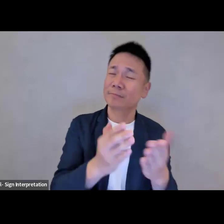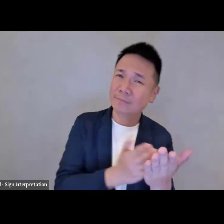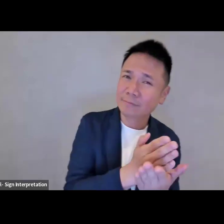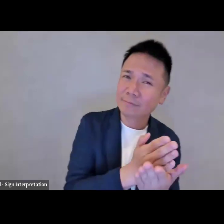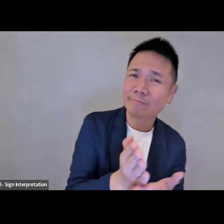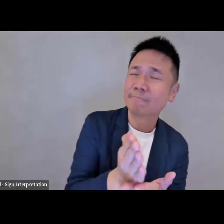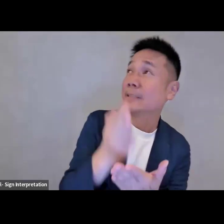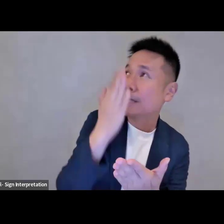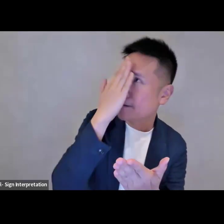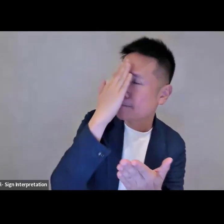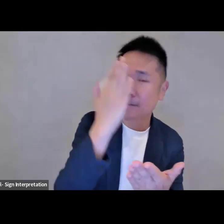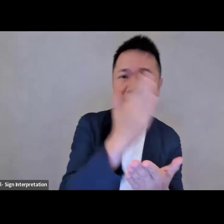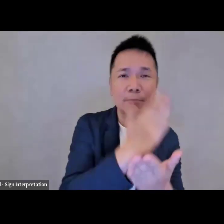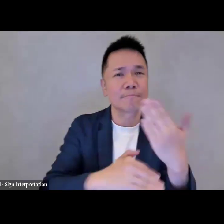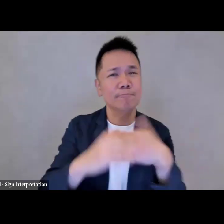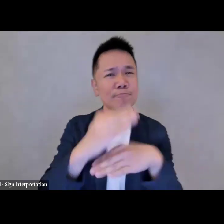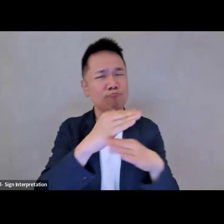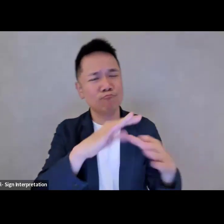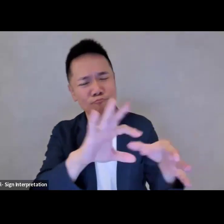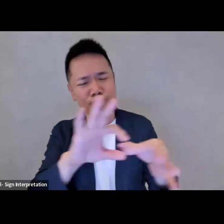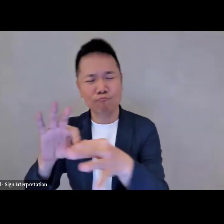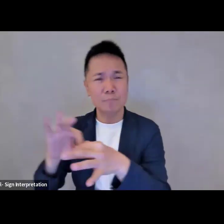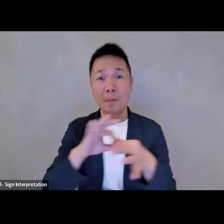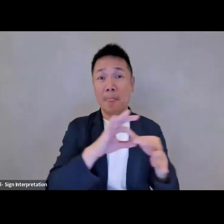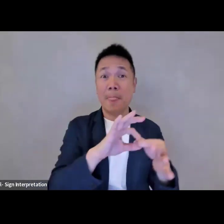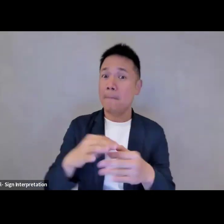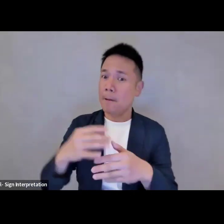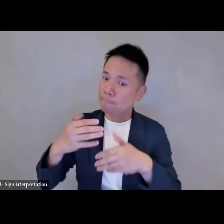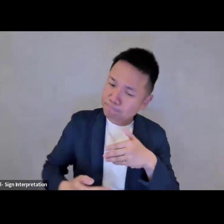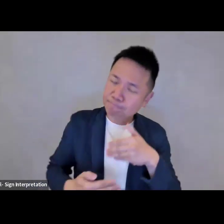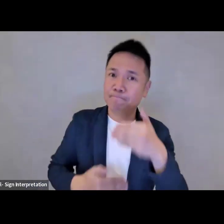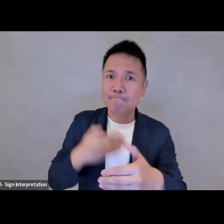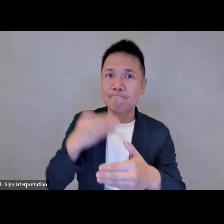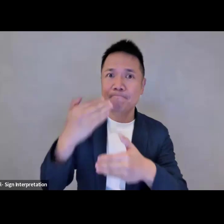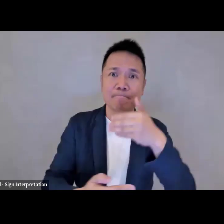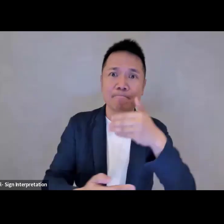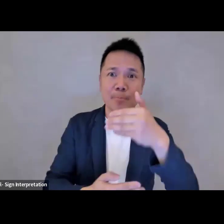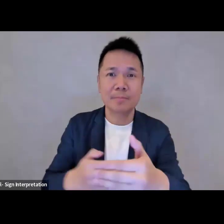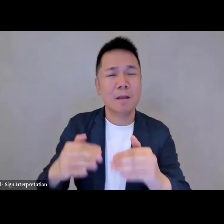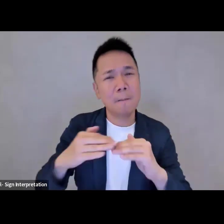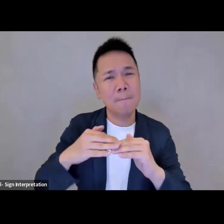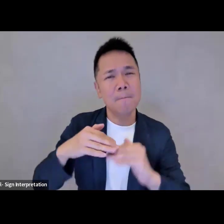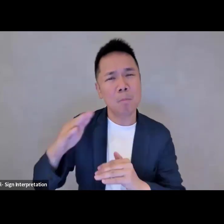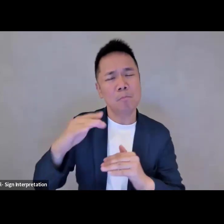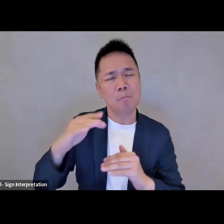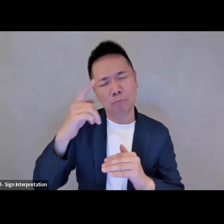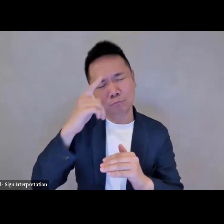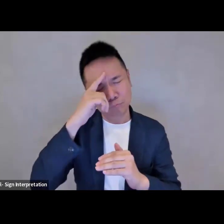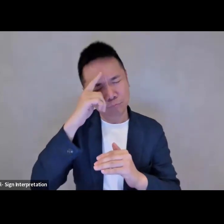如果我们不努力推进这些运动的话，我们的人权也不会进步。